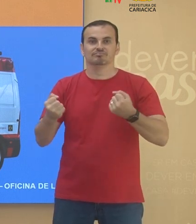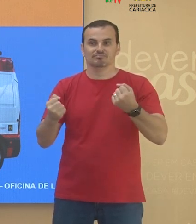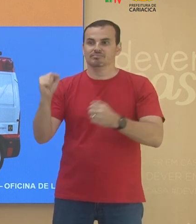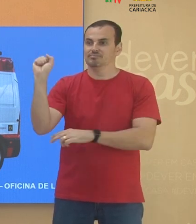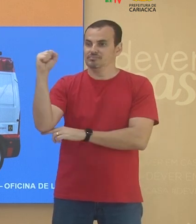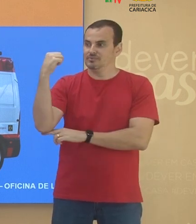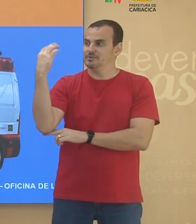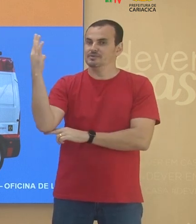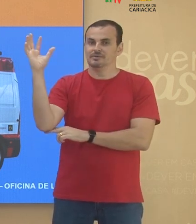Ambulância.